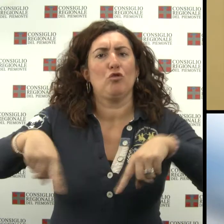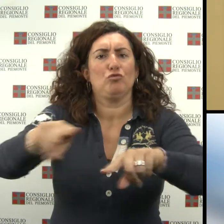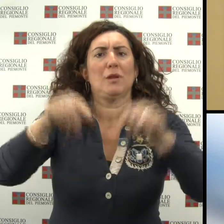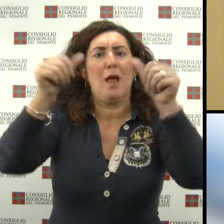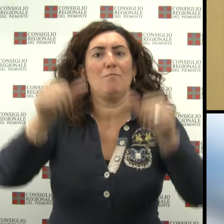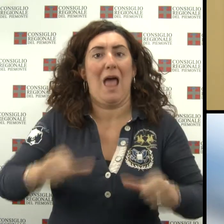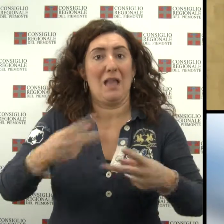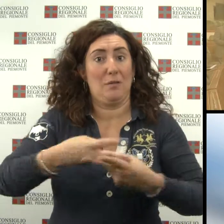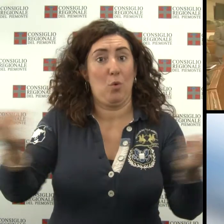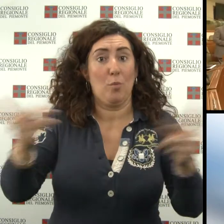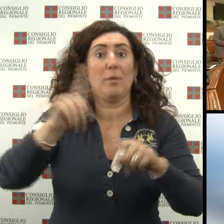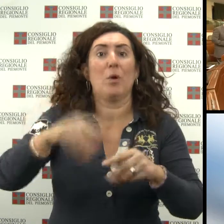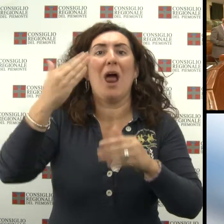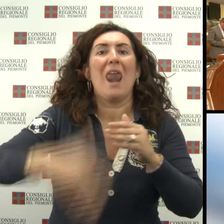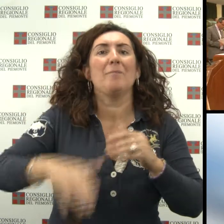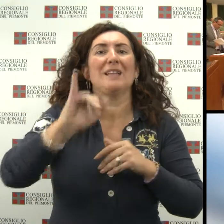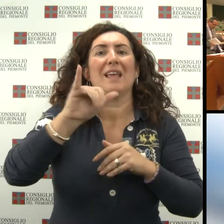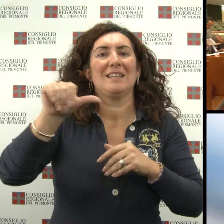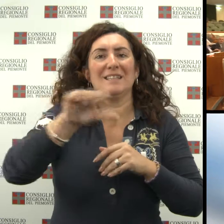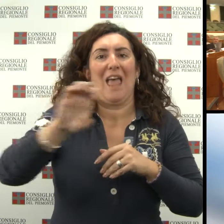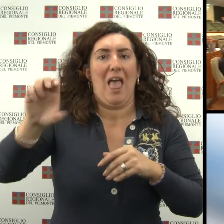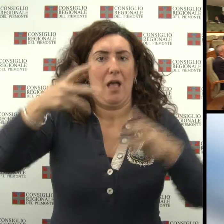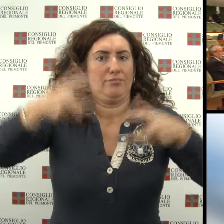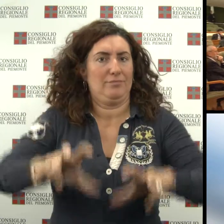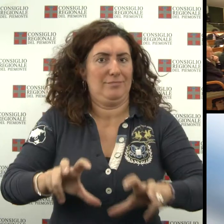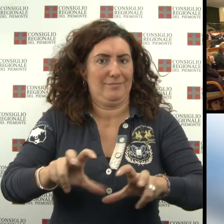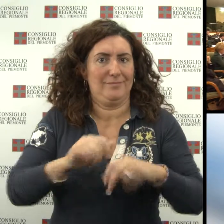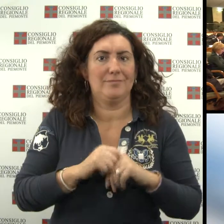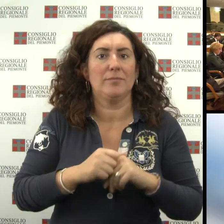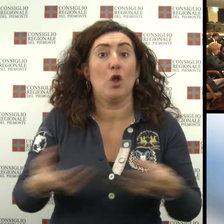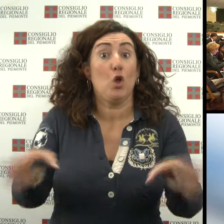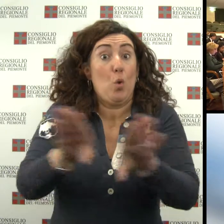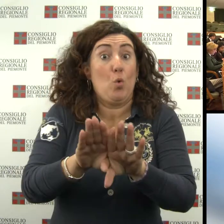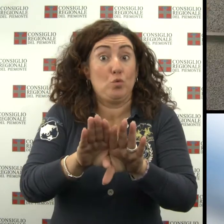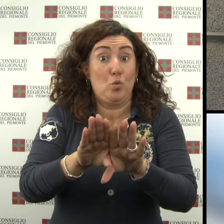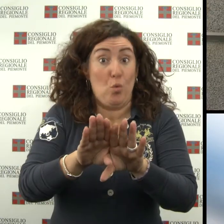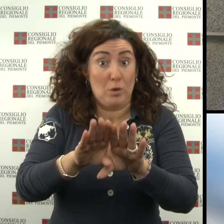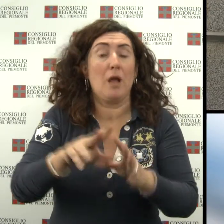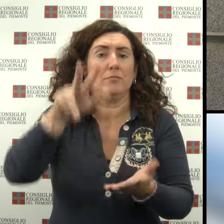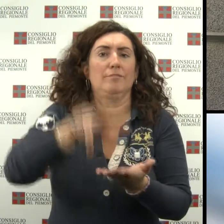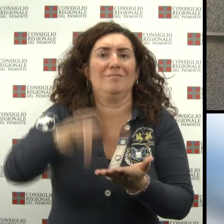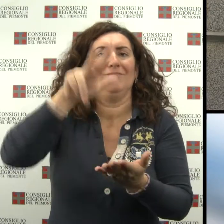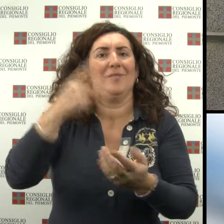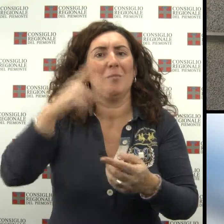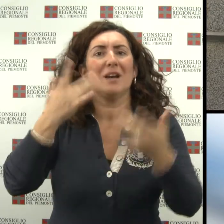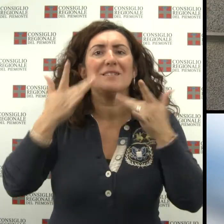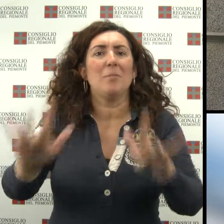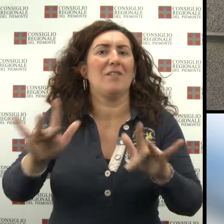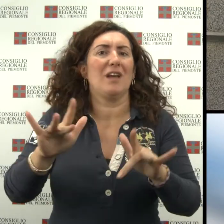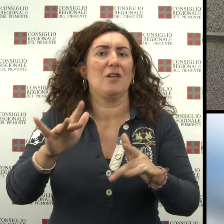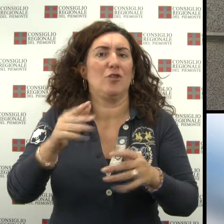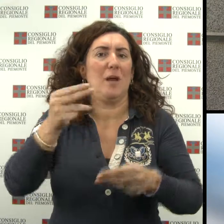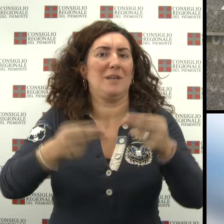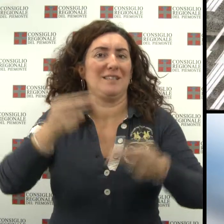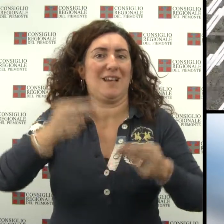diminuire il limite ISEE previsto in precedenza. In chiusura di seduta l'Assemblea ha varato il provvedimento sulla semplificazione